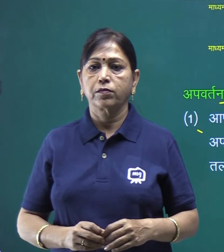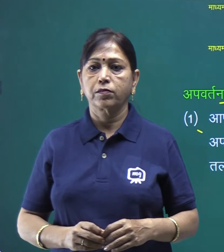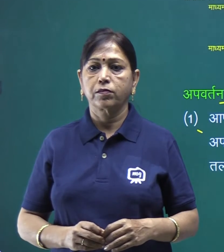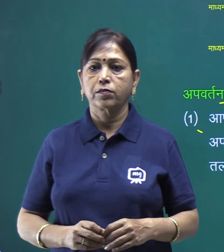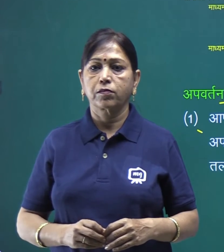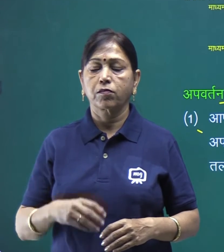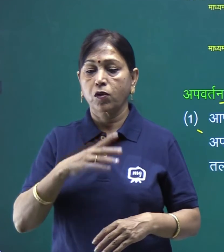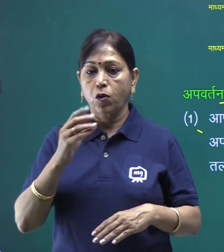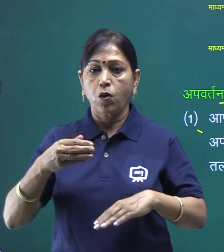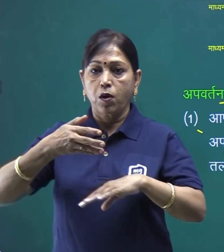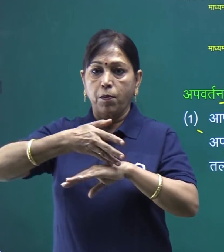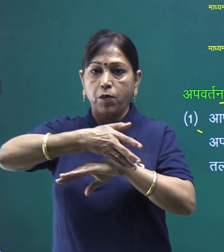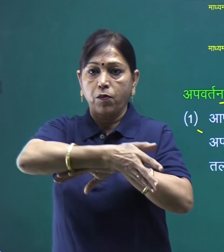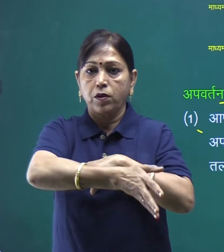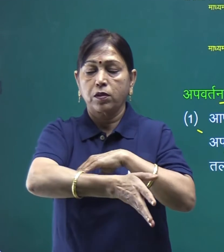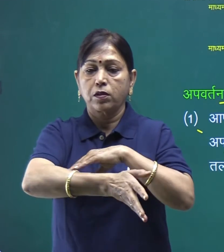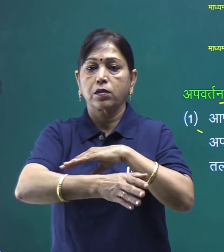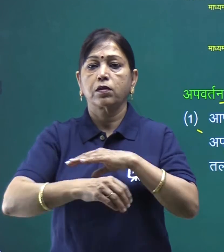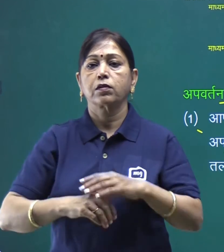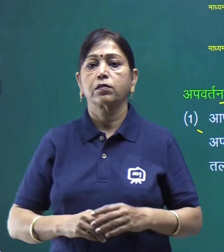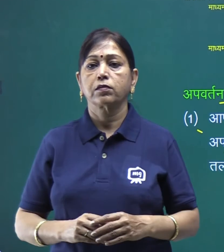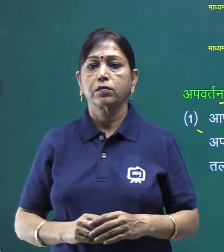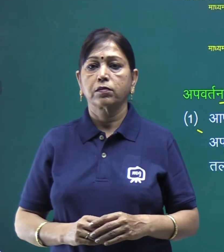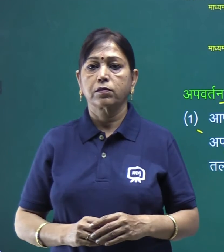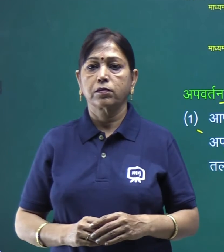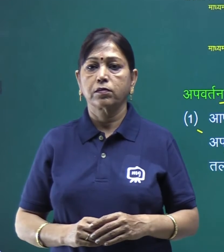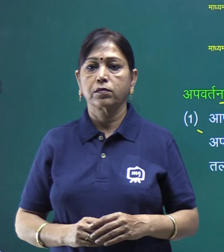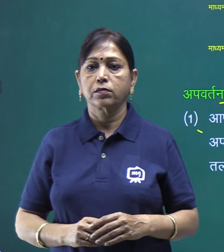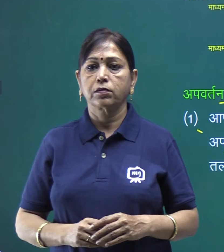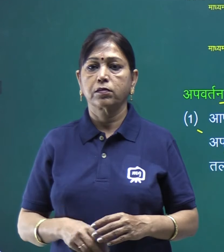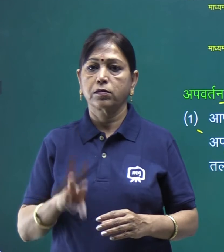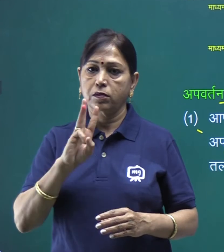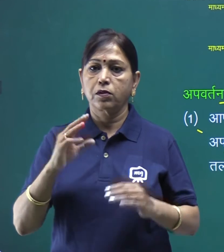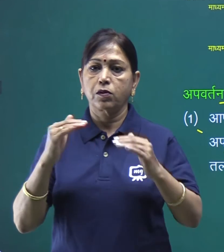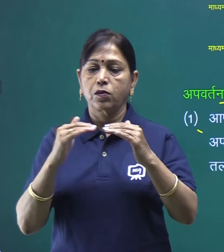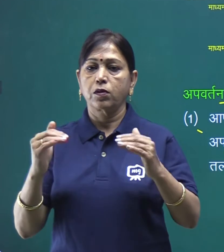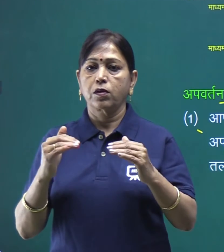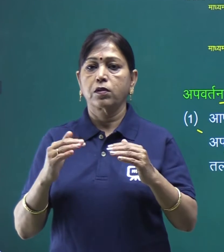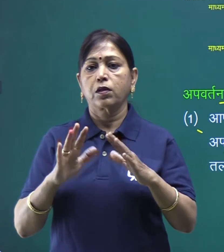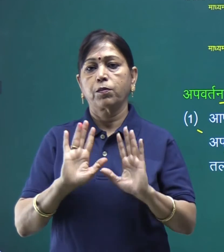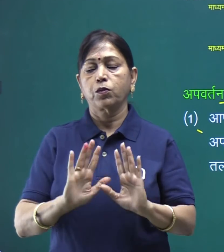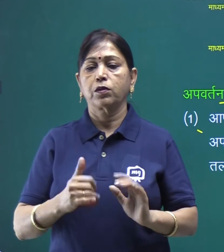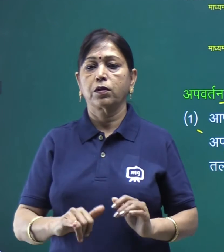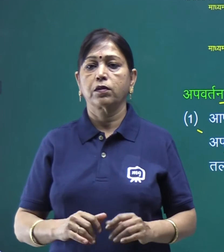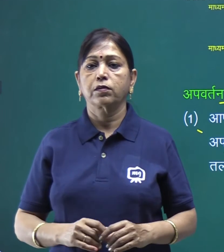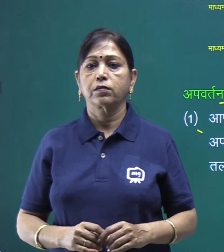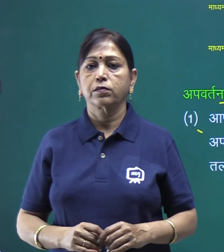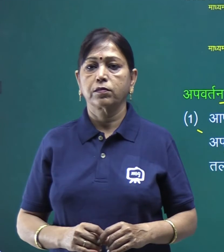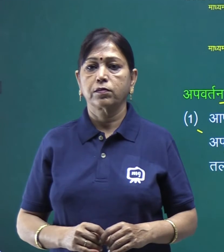तथा अपवर्तित किरण तीनों एक ही तल में होते हैं।